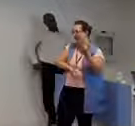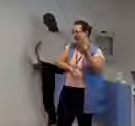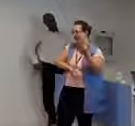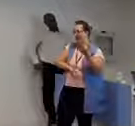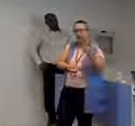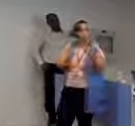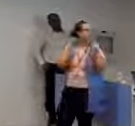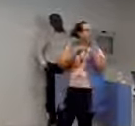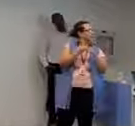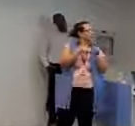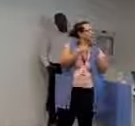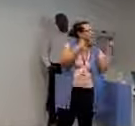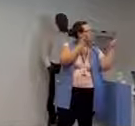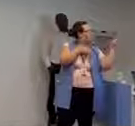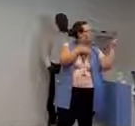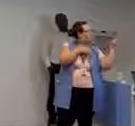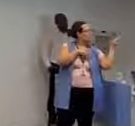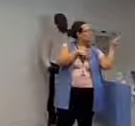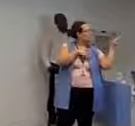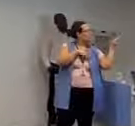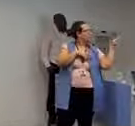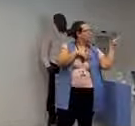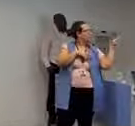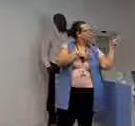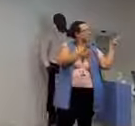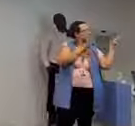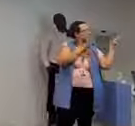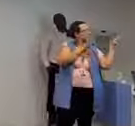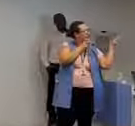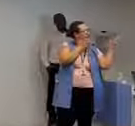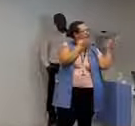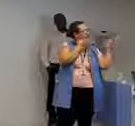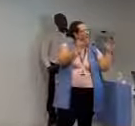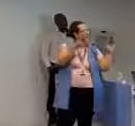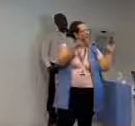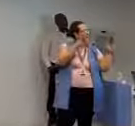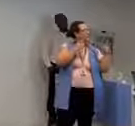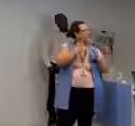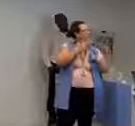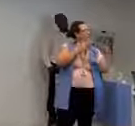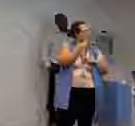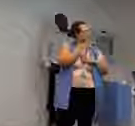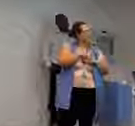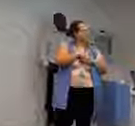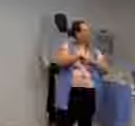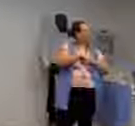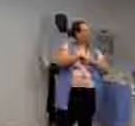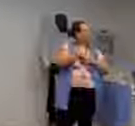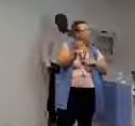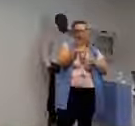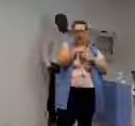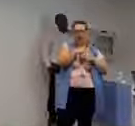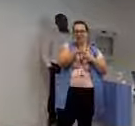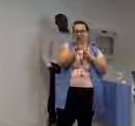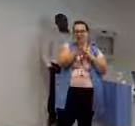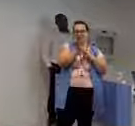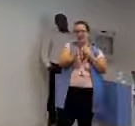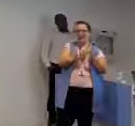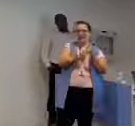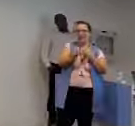com a simulação aqui, nós vamos estar enxergando exatamente o que está acontecendo lá dentro da